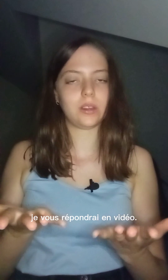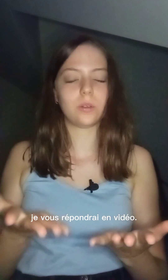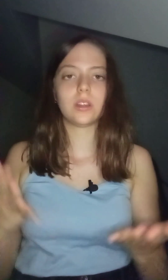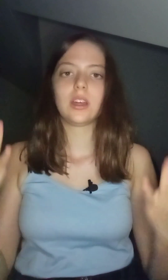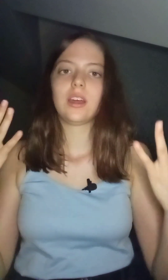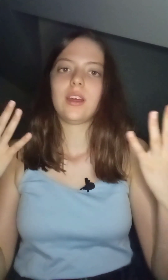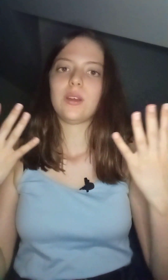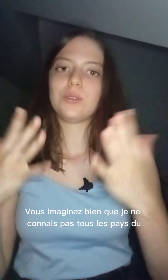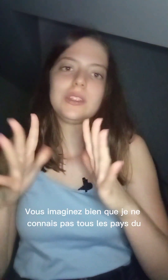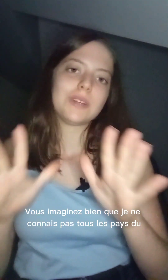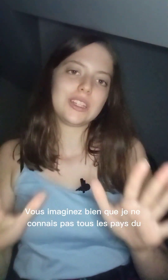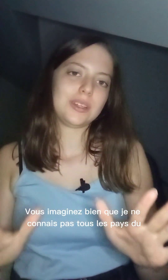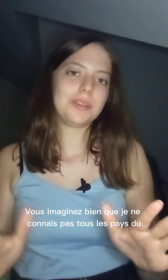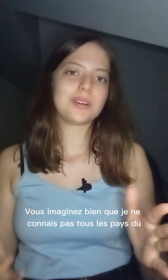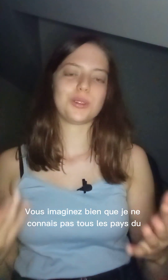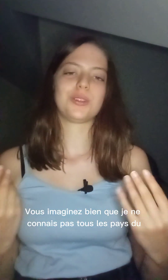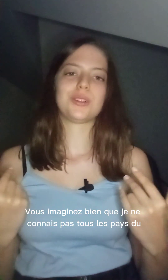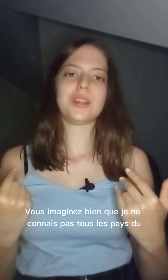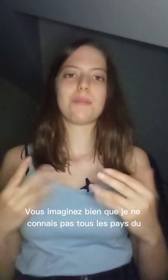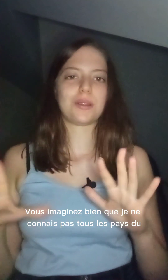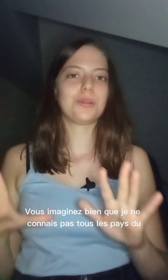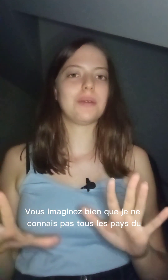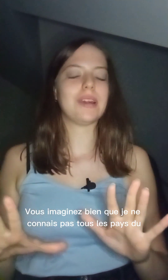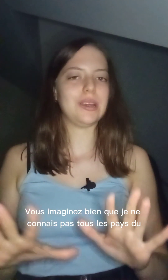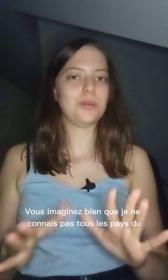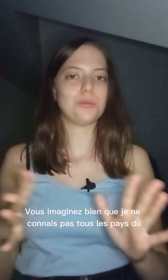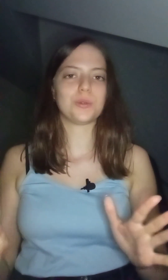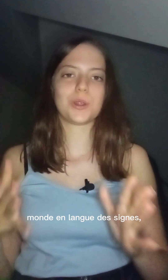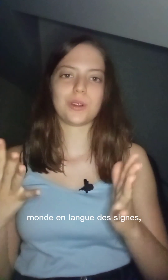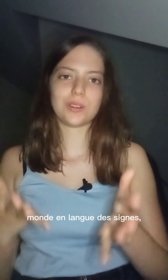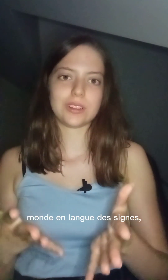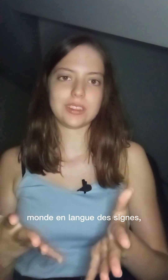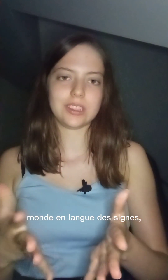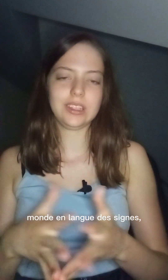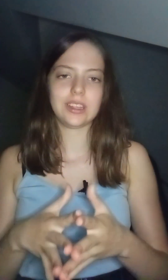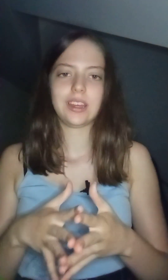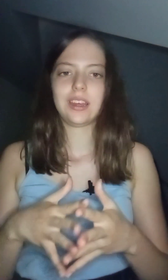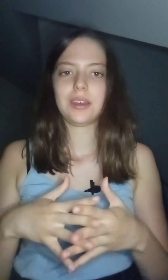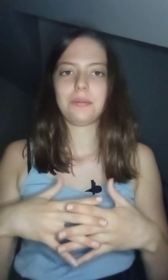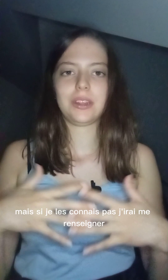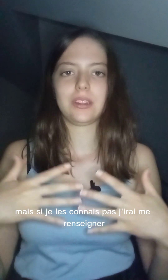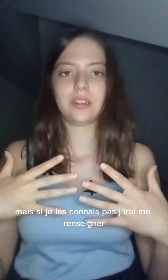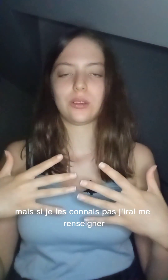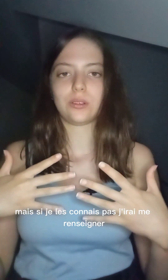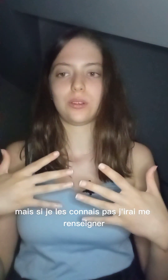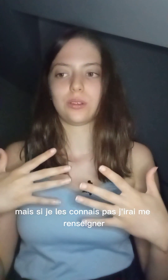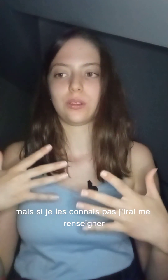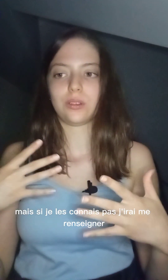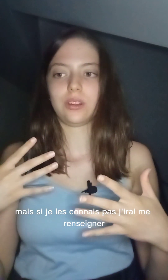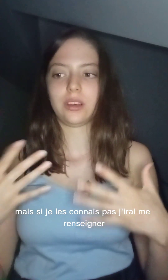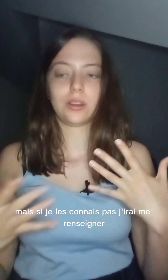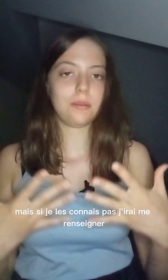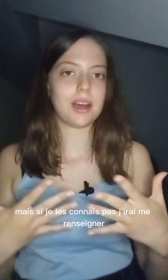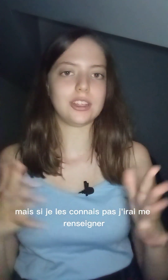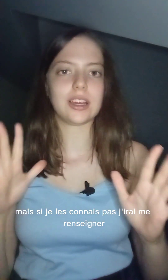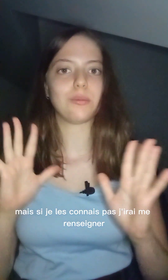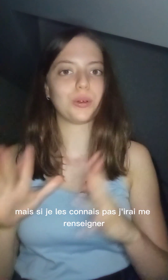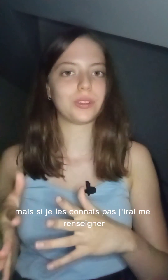vidéo. Vous imaginez bien que je ne connais pas tous les pays du monde en langue des signes, mais si je ne les connais pas, j'irai me